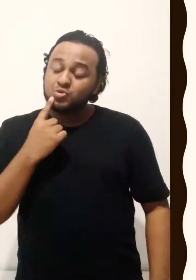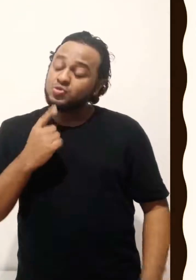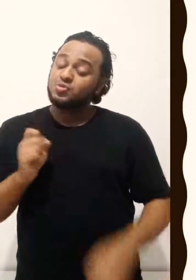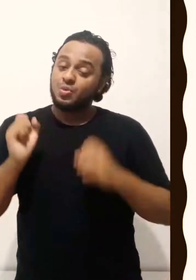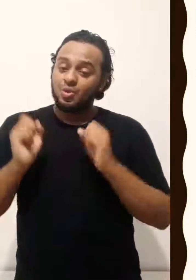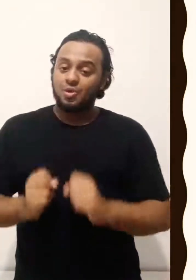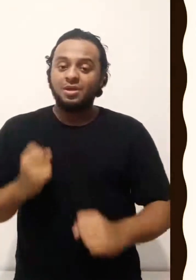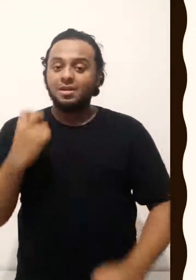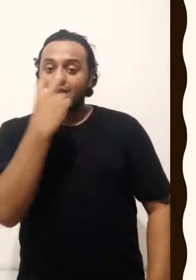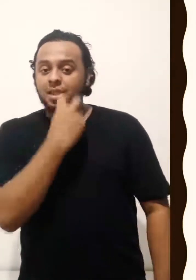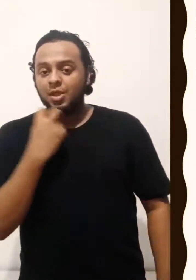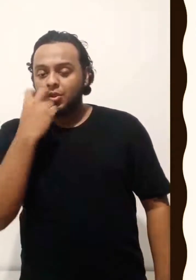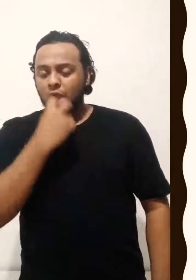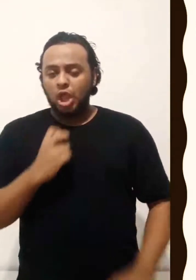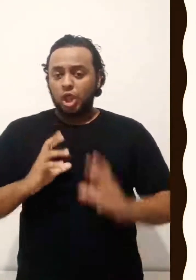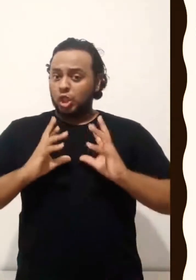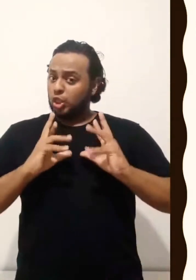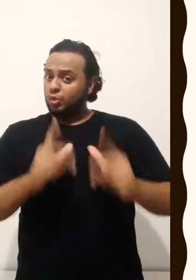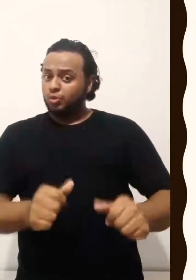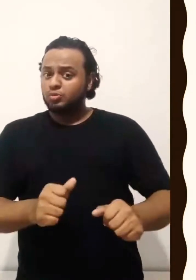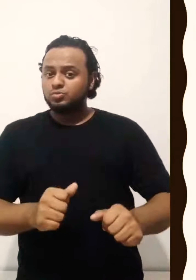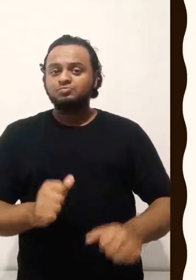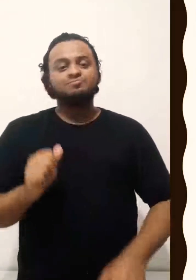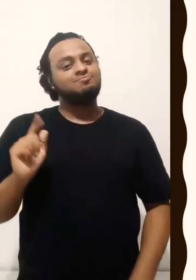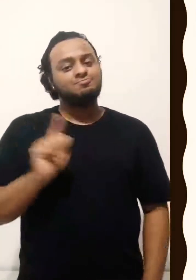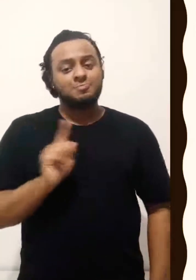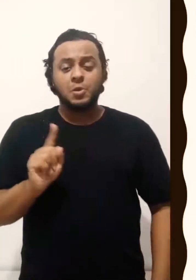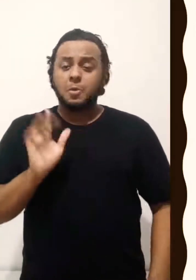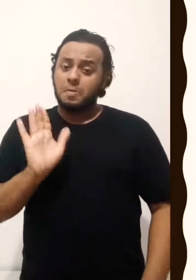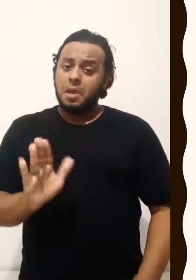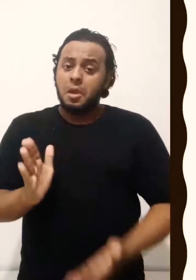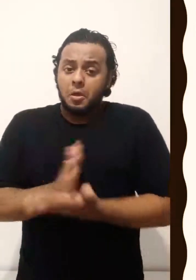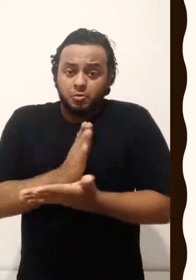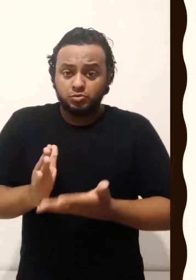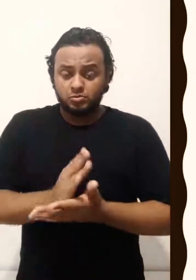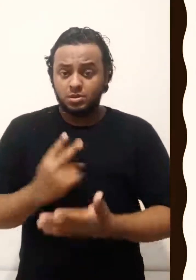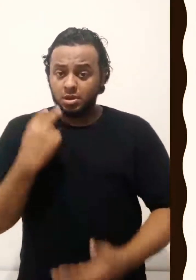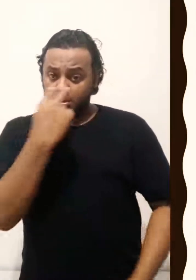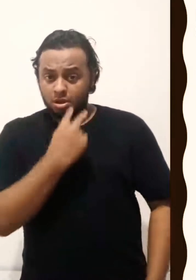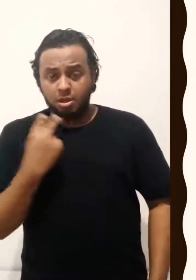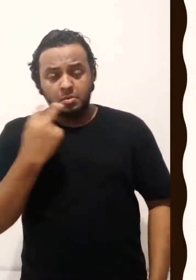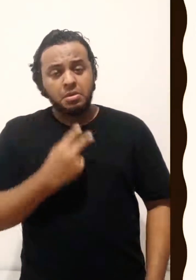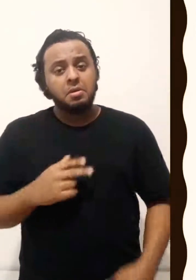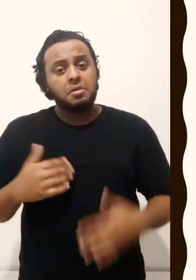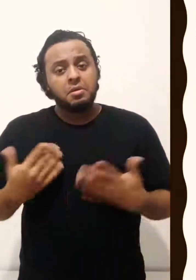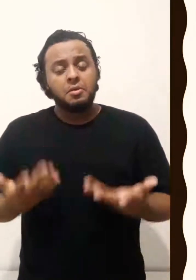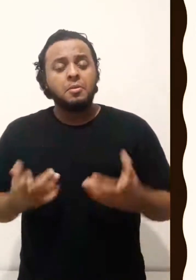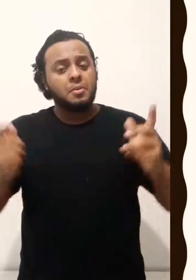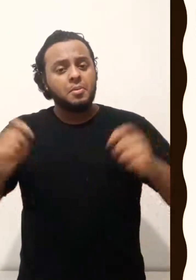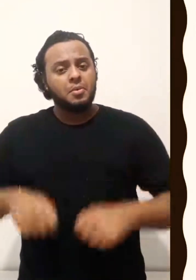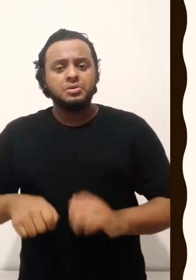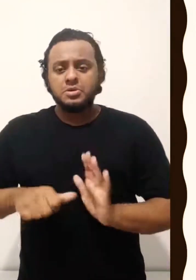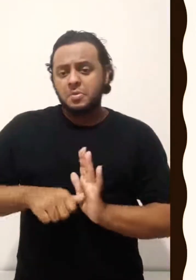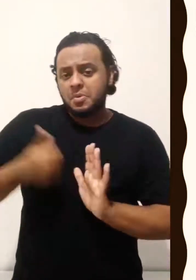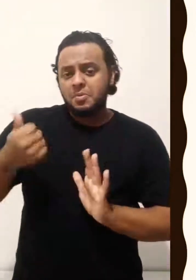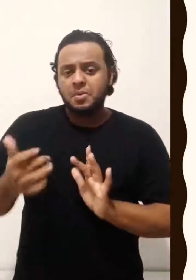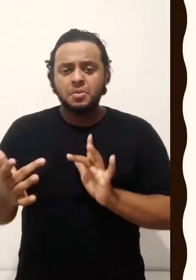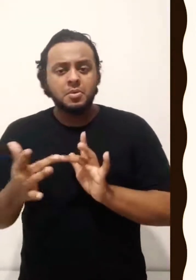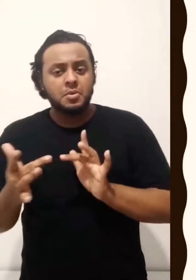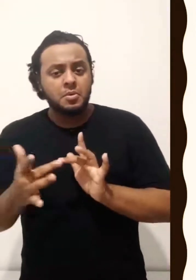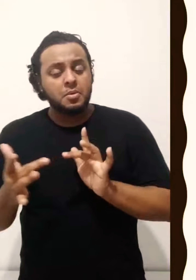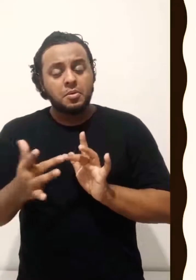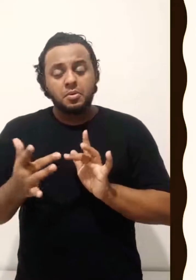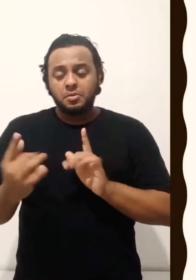muitos surdos fazem leitura labial. Nem todos fazem, mas muitos surdos fazem leitura labial. Então, pode ser